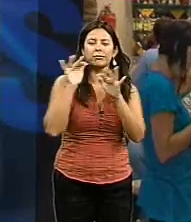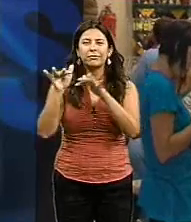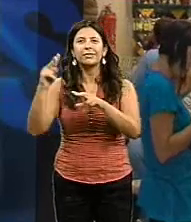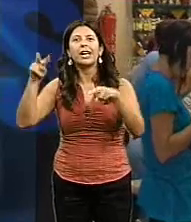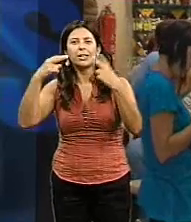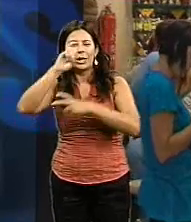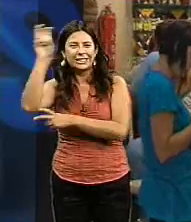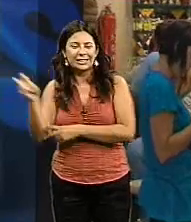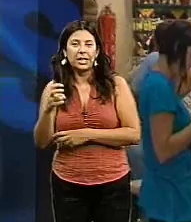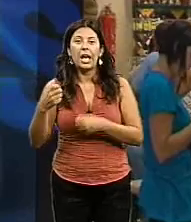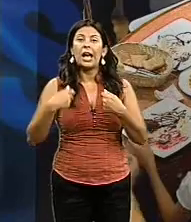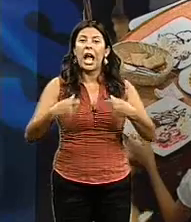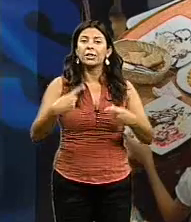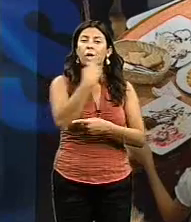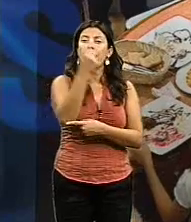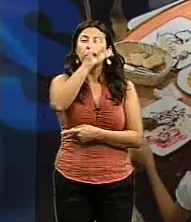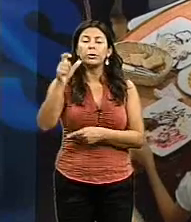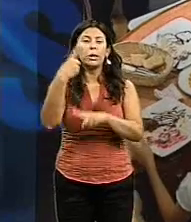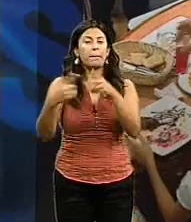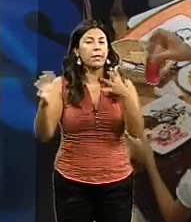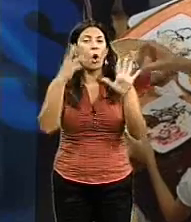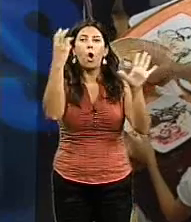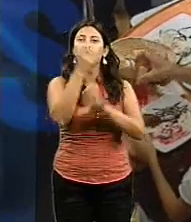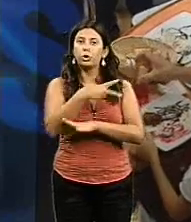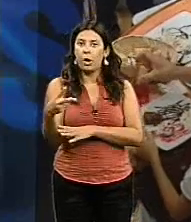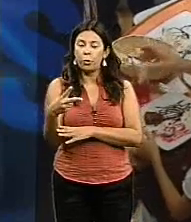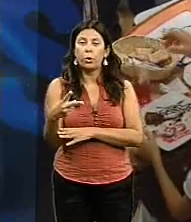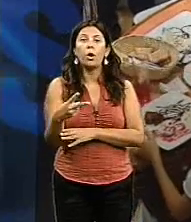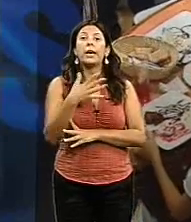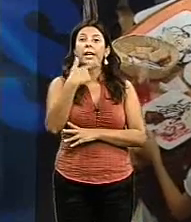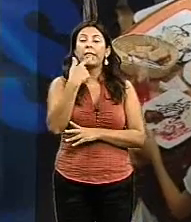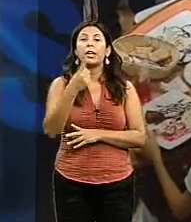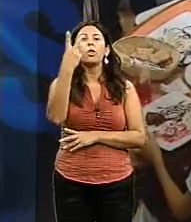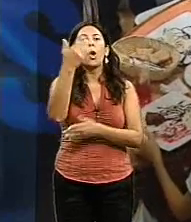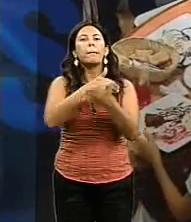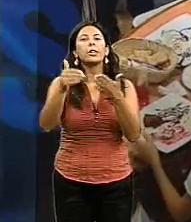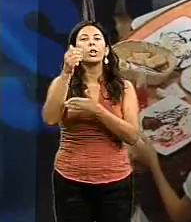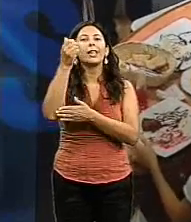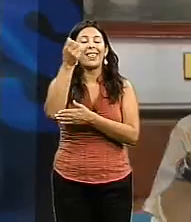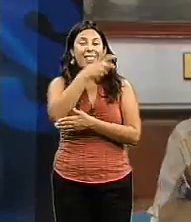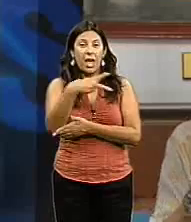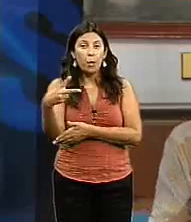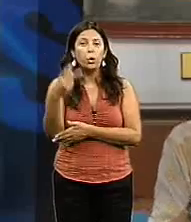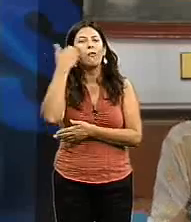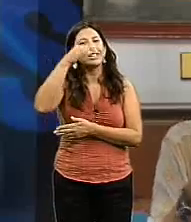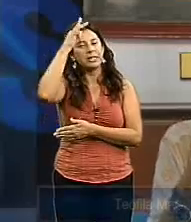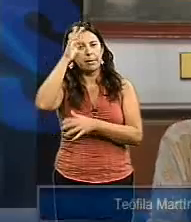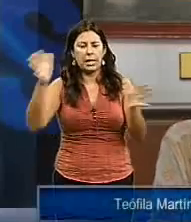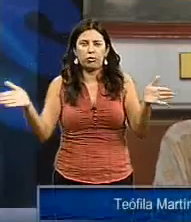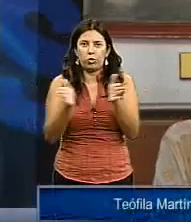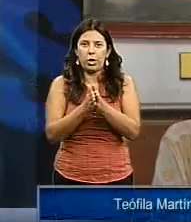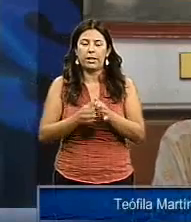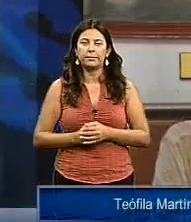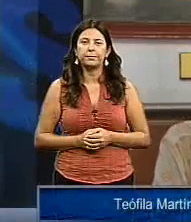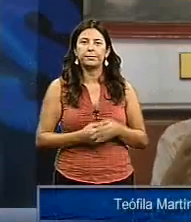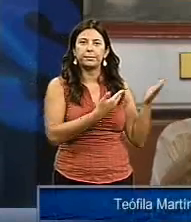Con un gasto medio de 8 euros por persona, el balance arroja 2 millones de euros en un solo fin de semana. Al no tener que